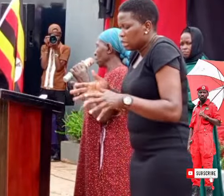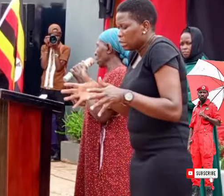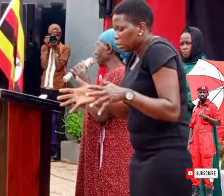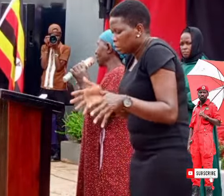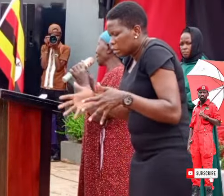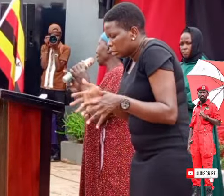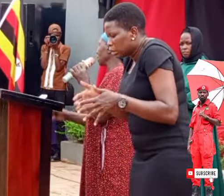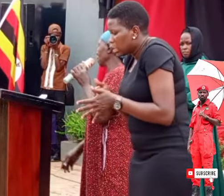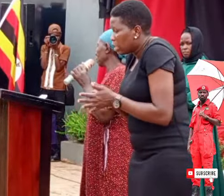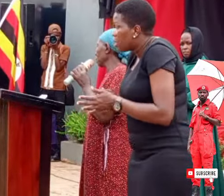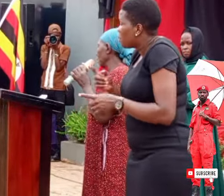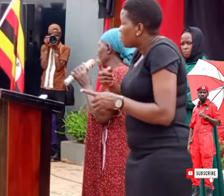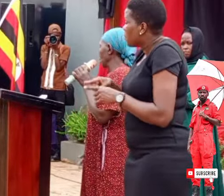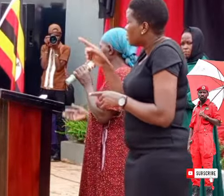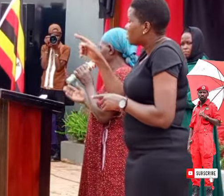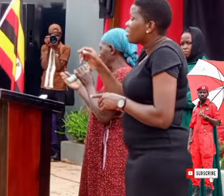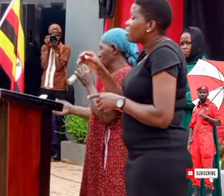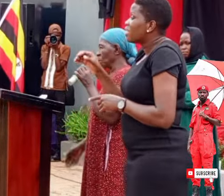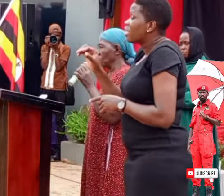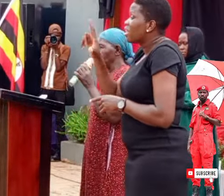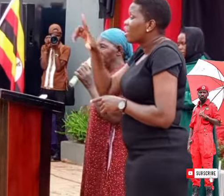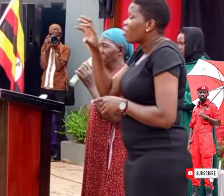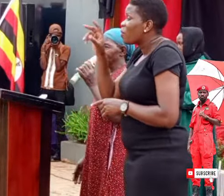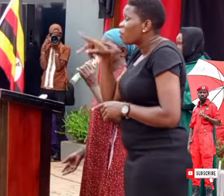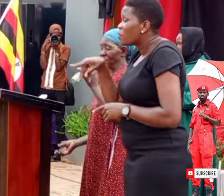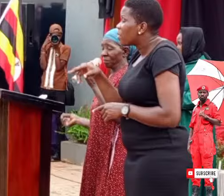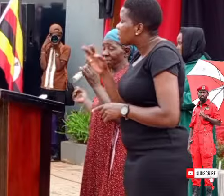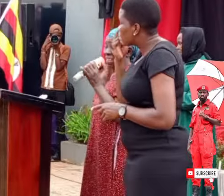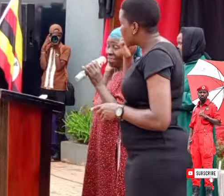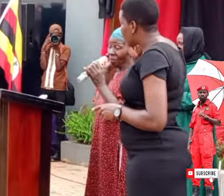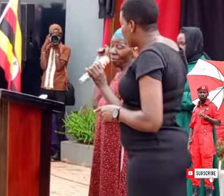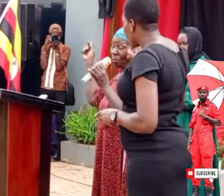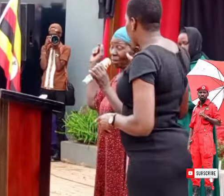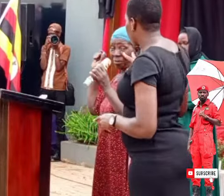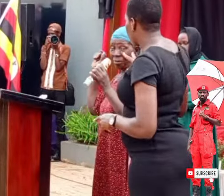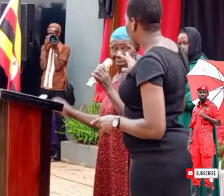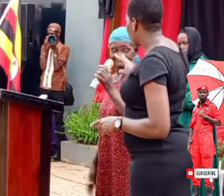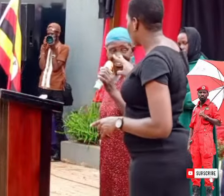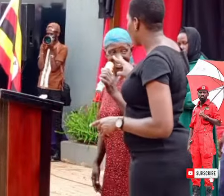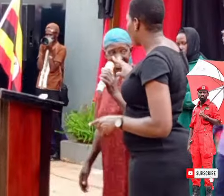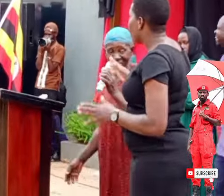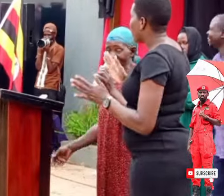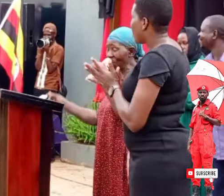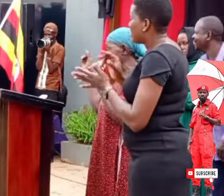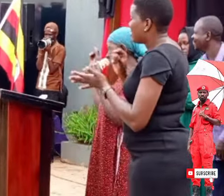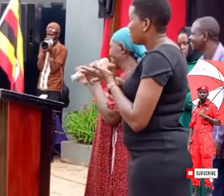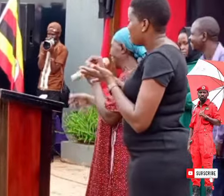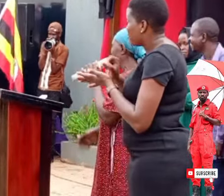okulusa enyonyo weyo nanawo nebugombai